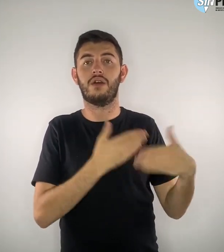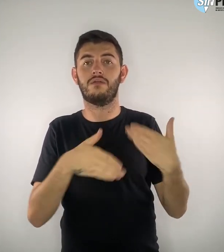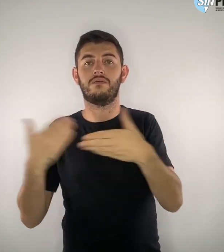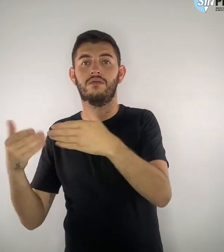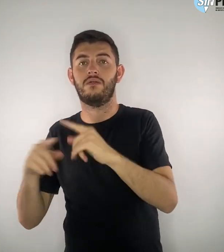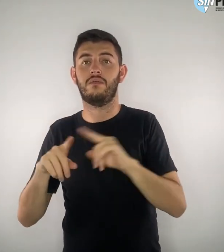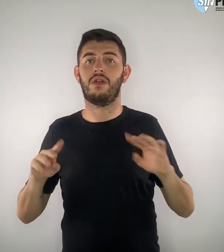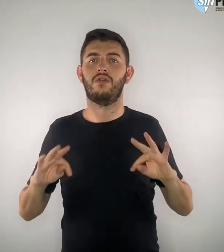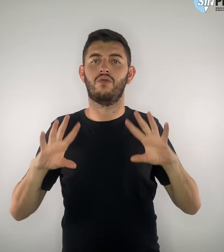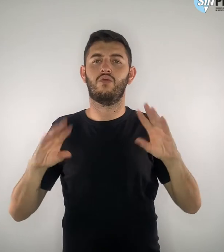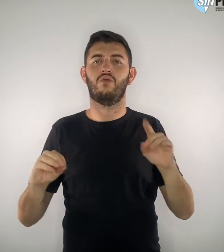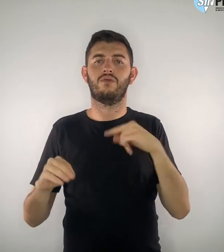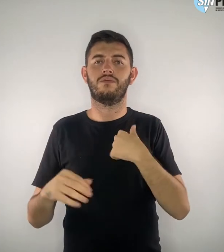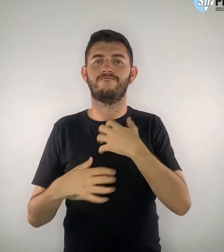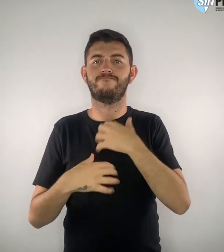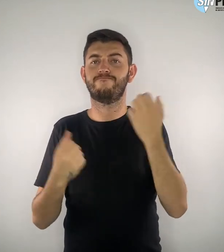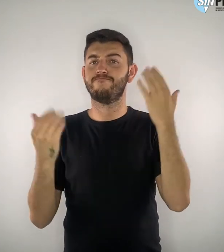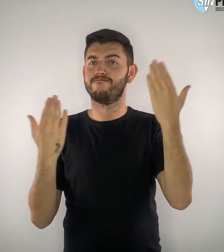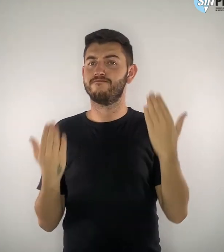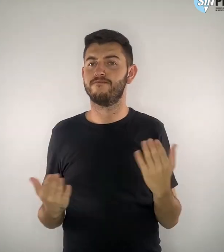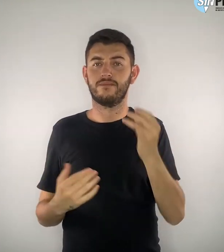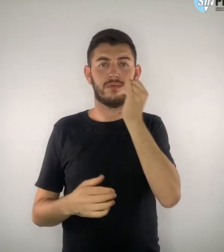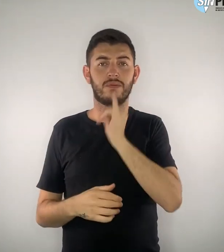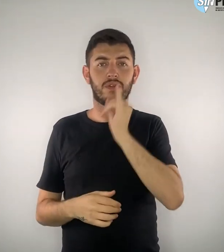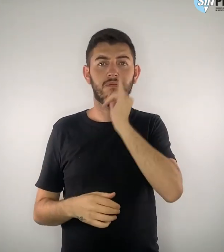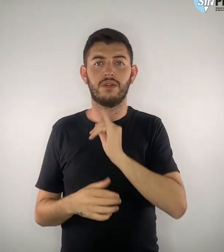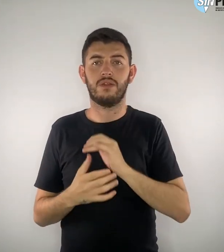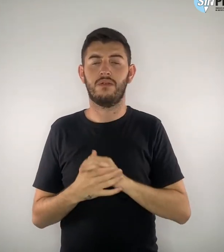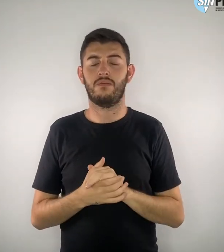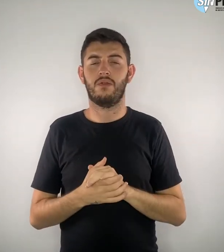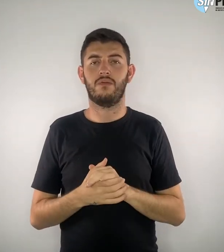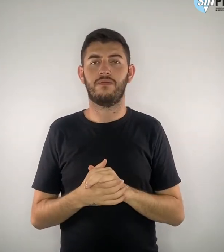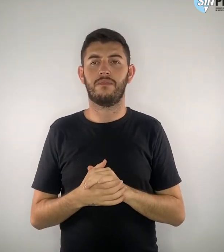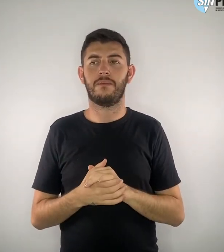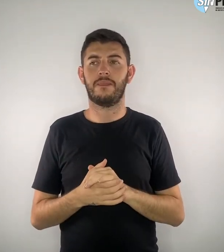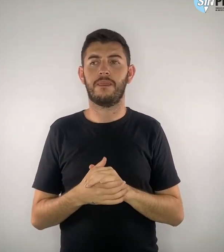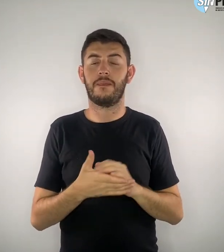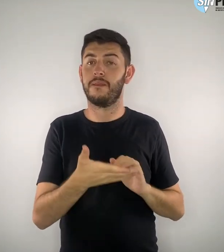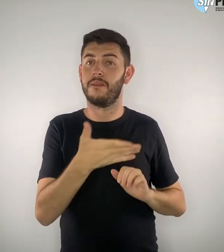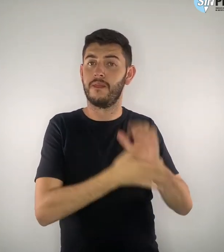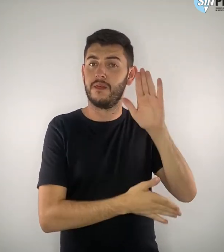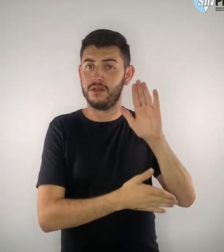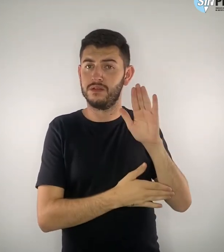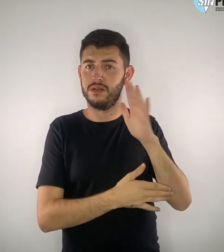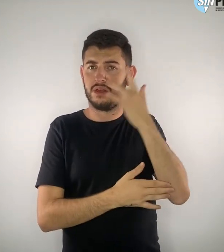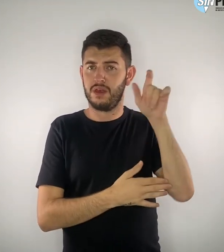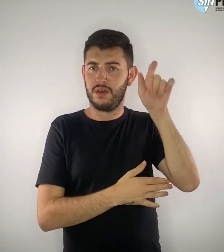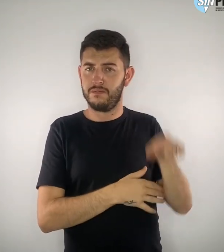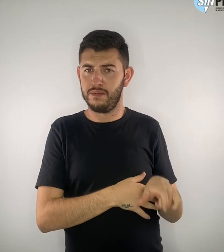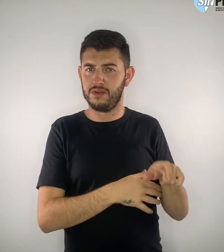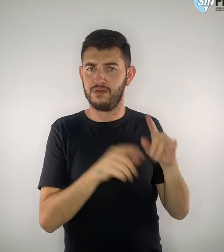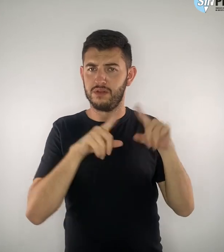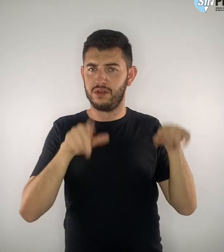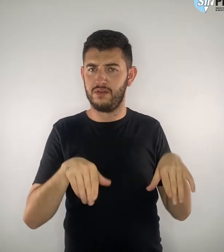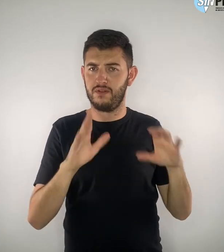certos questionamentos, como desligar o servidor do cargo com maior facilidade, com